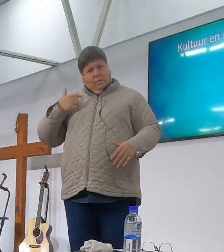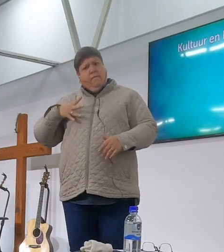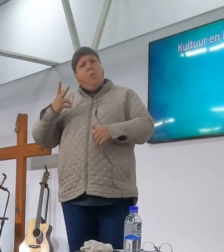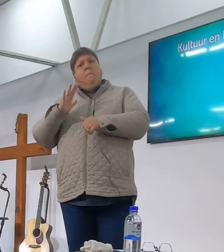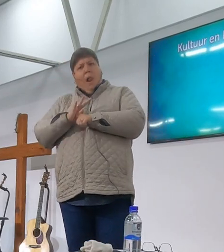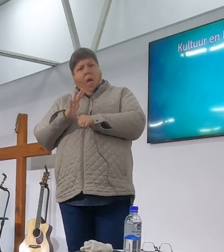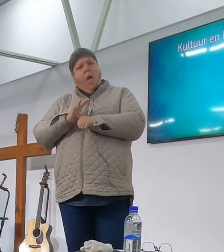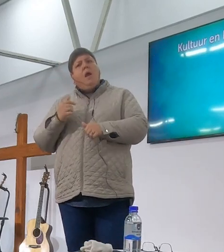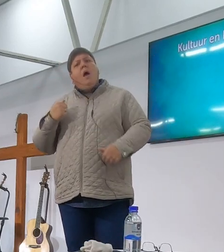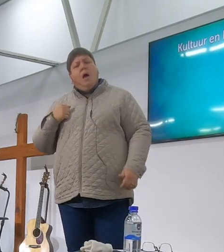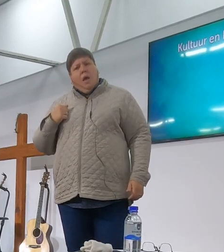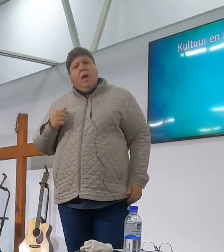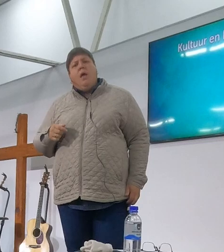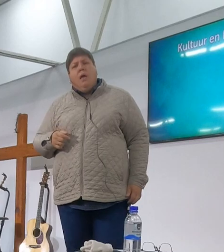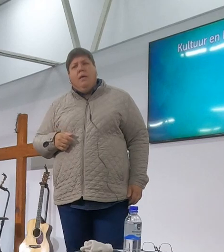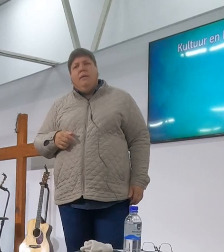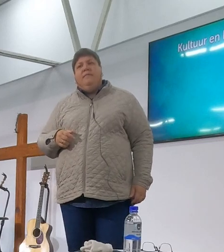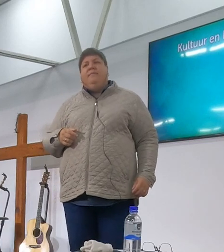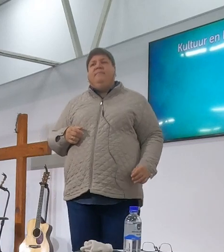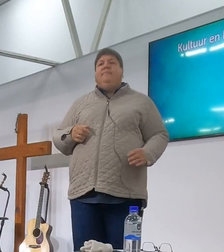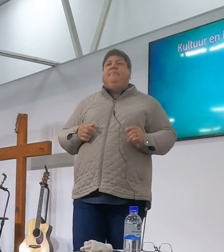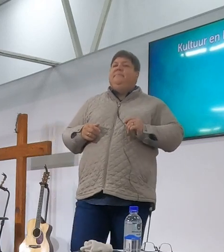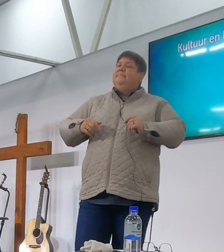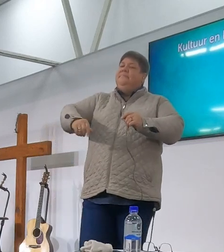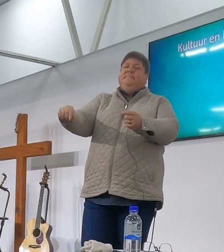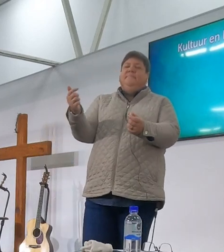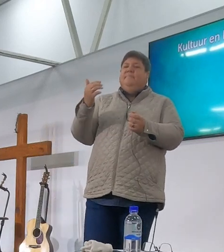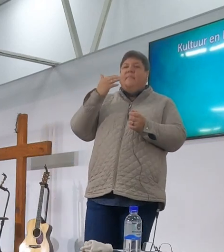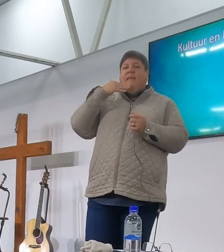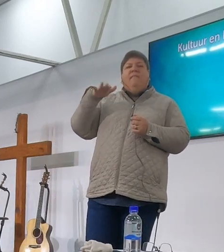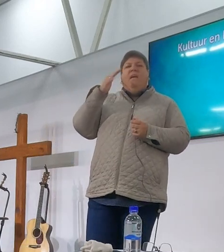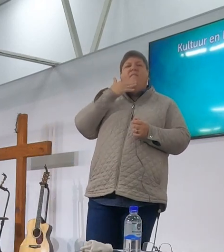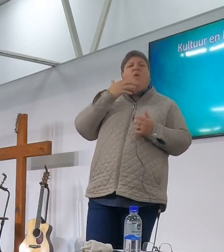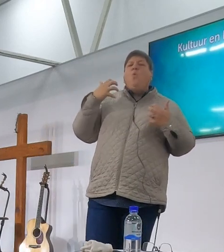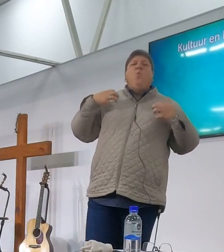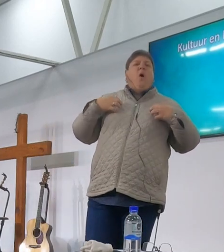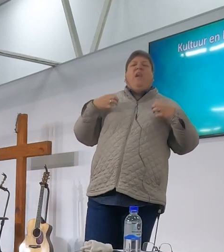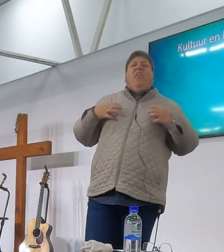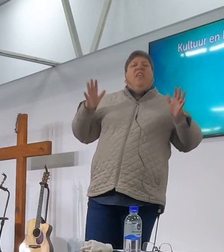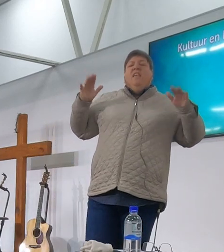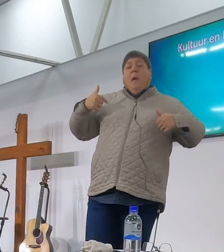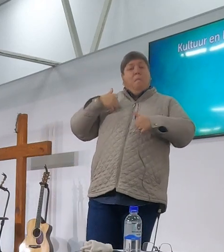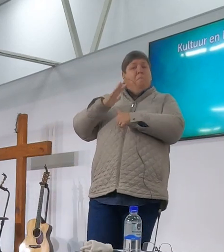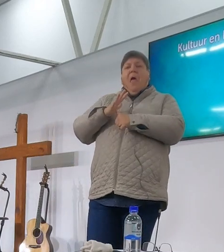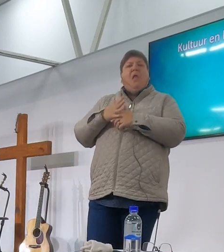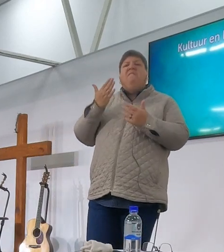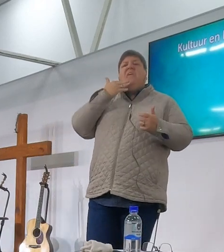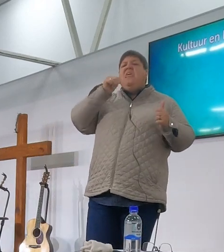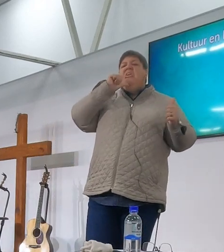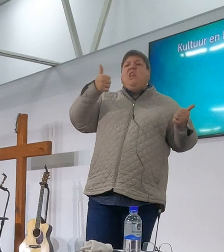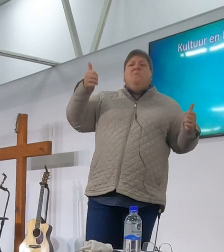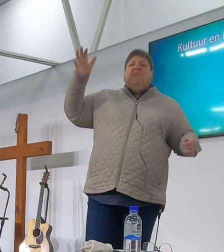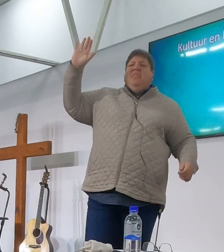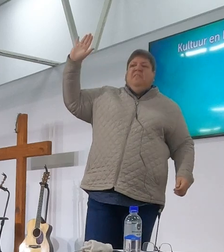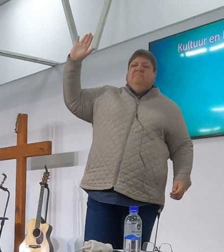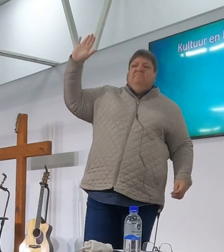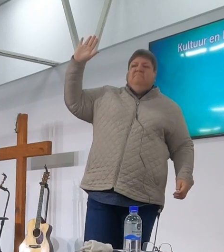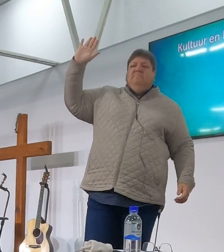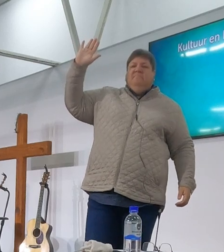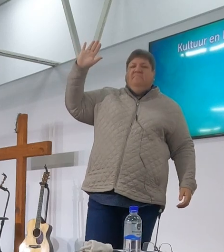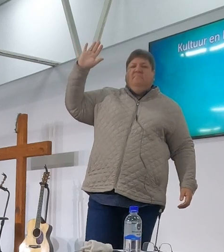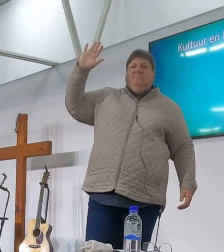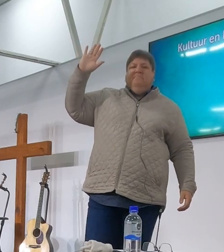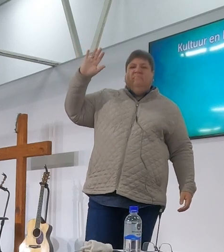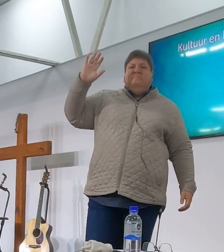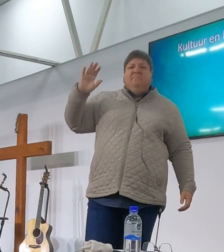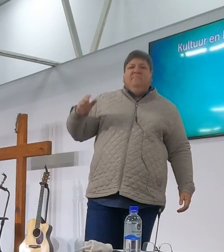hoor. Want die ander mense, kom en vra net, wie van julle gee nie eintlik om of jy belangrik is of nie? Steek gou op die hande. Ok, nou, wie